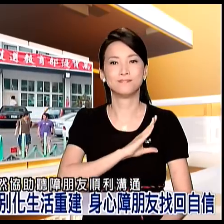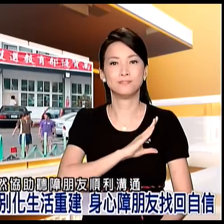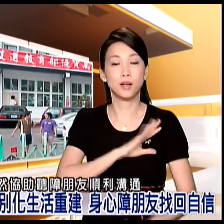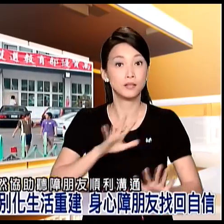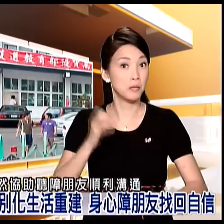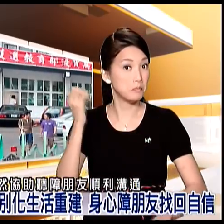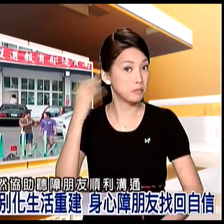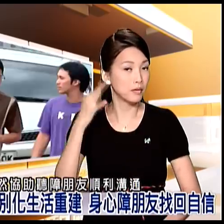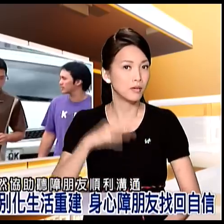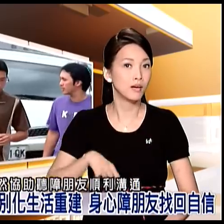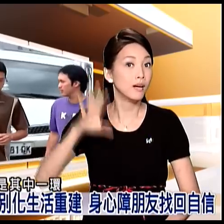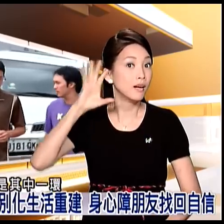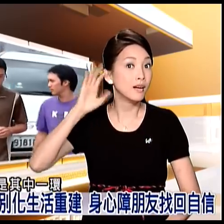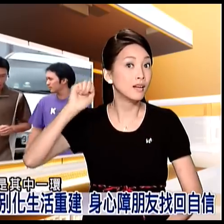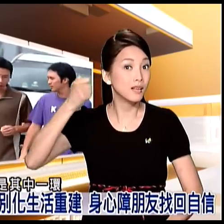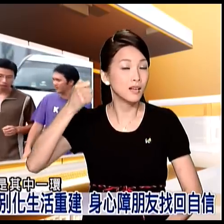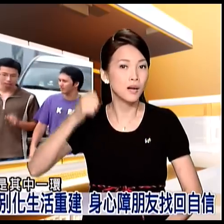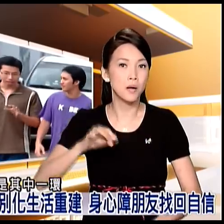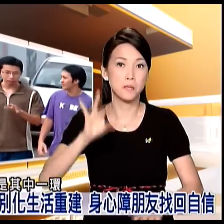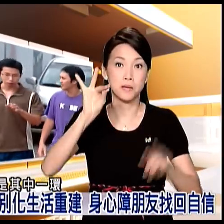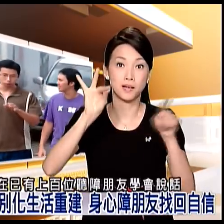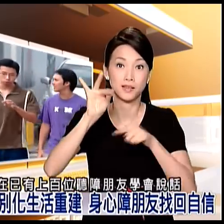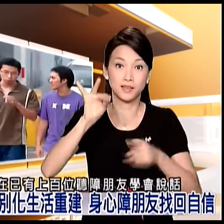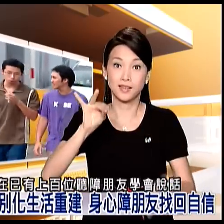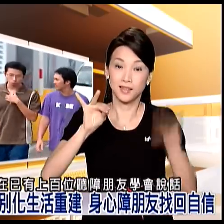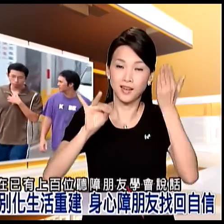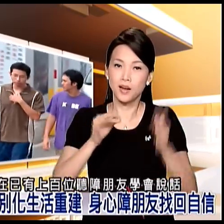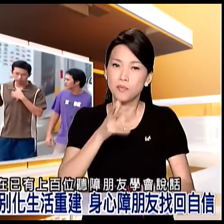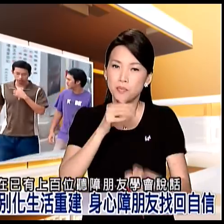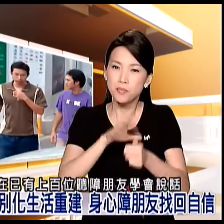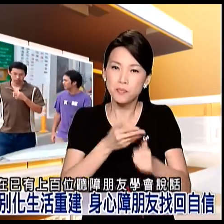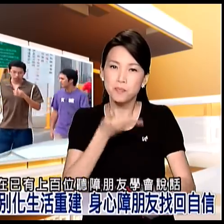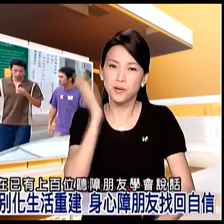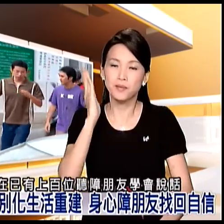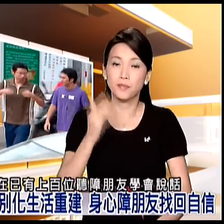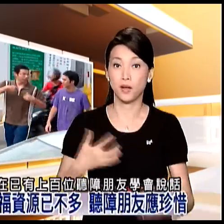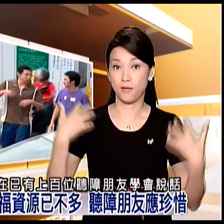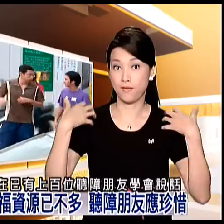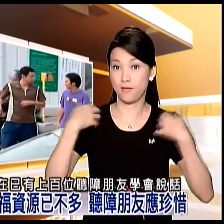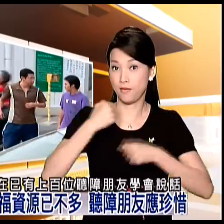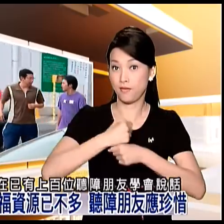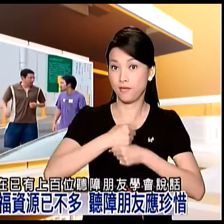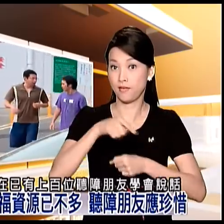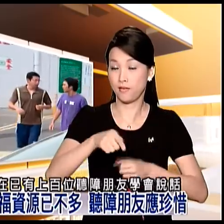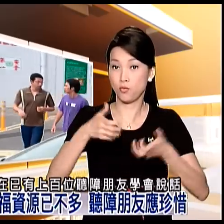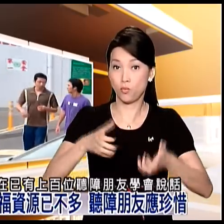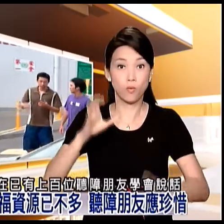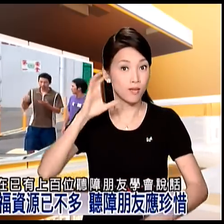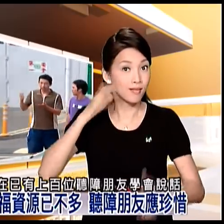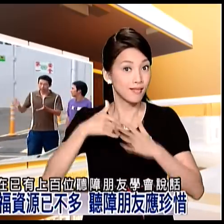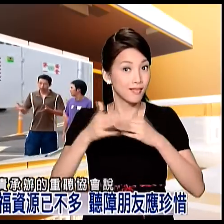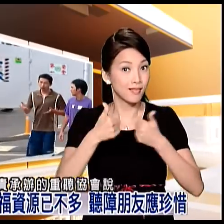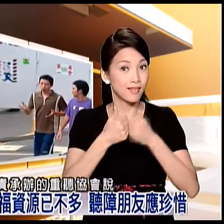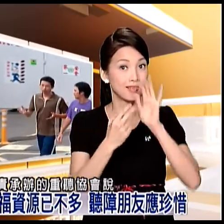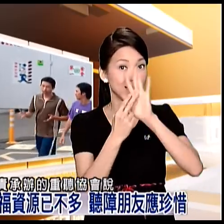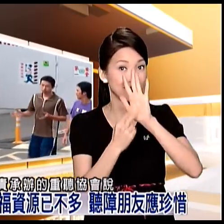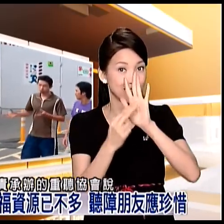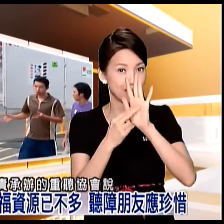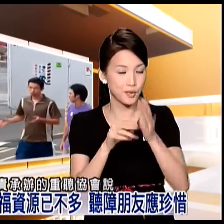朋友顺利沟通也是其中一环。现在已经有上百位的听障朋友学会说话。负责承办的重